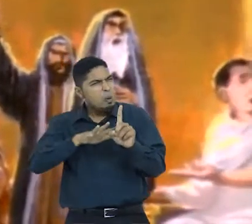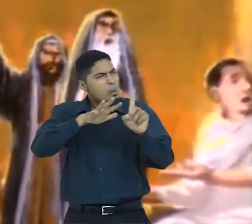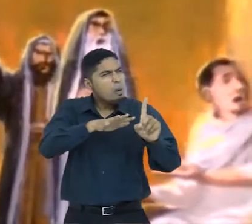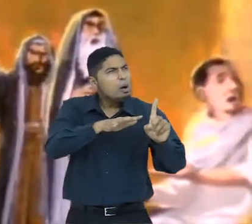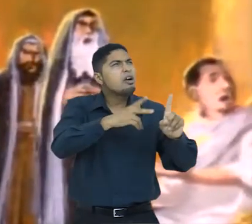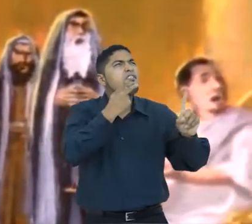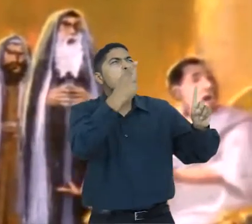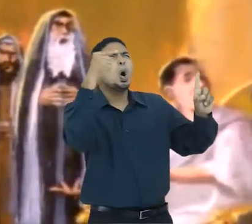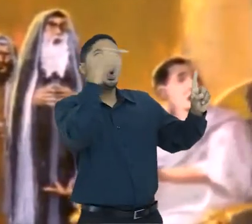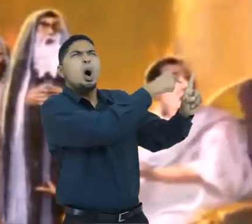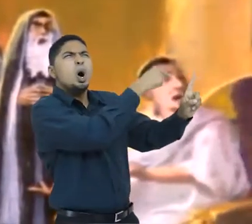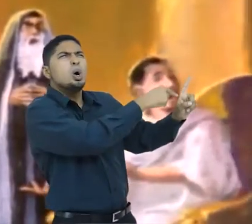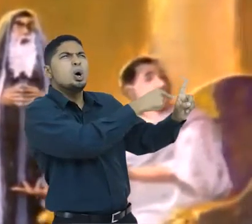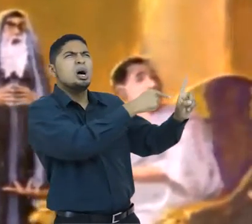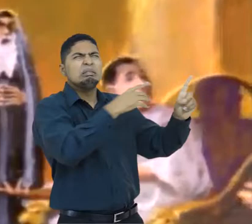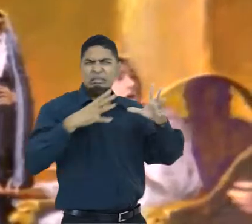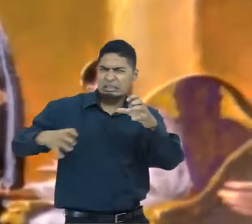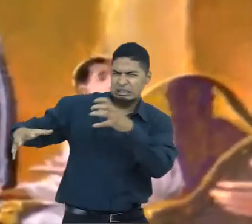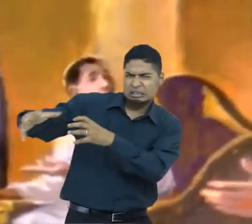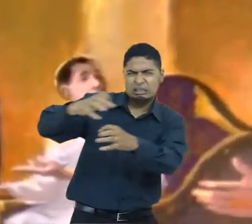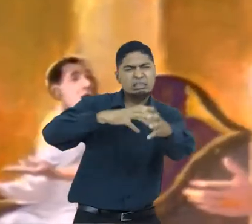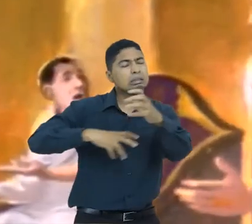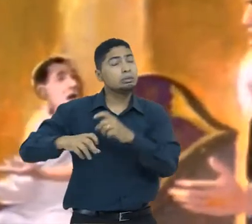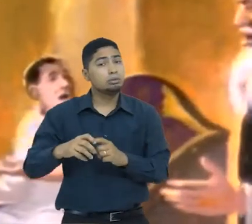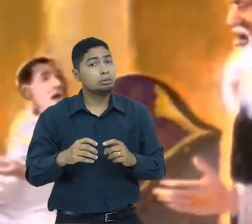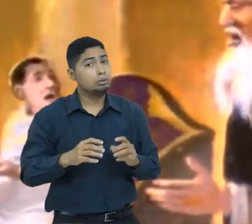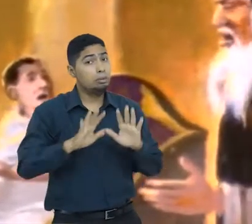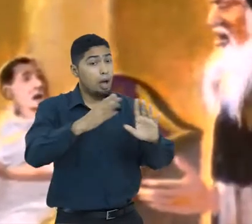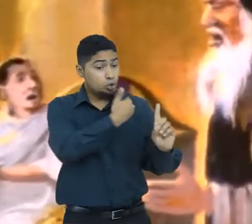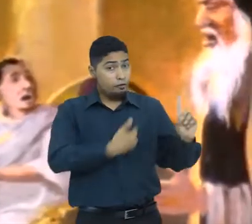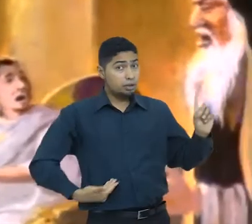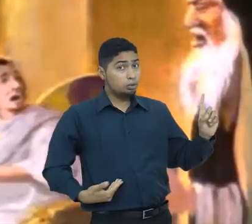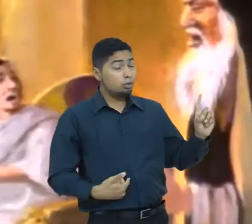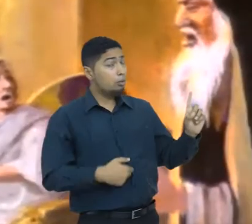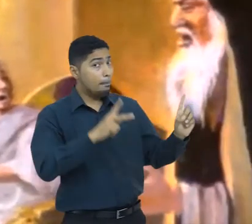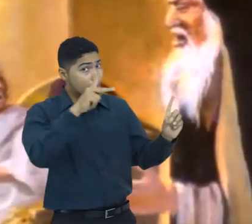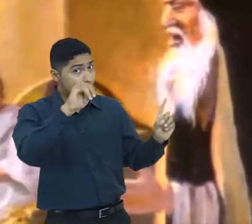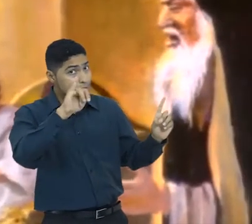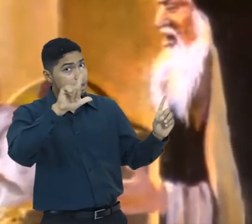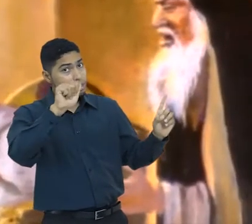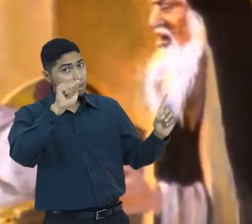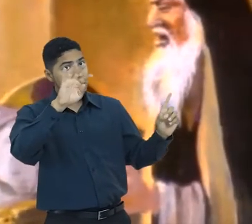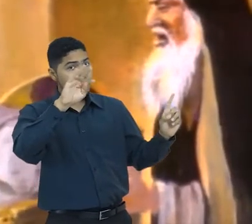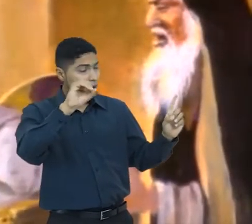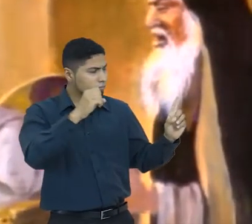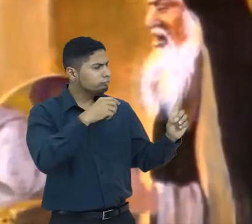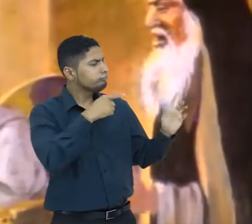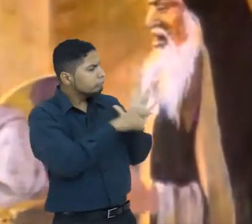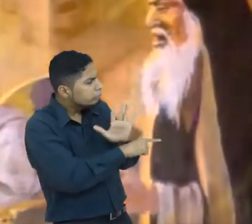acusando-o. Este homem está criando confusão entre nós. Depois de interrogar Jesus, Pilatos disse aos sacerdotes,